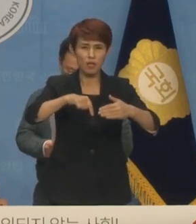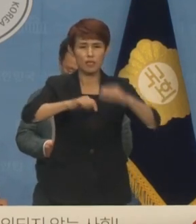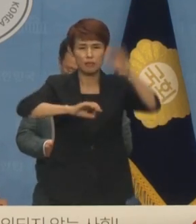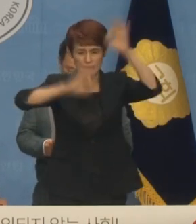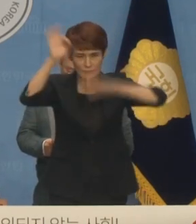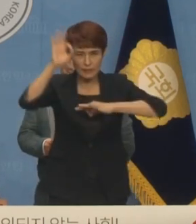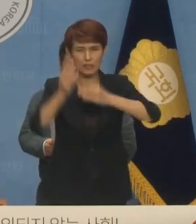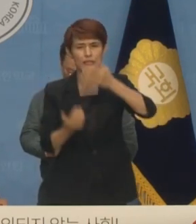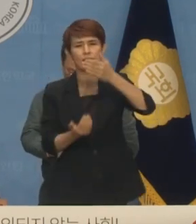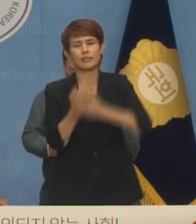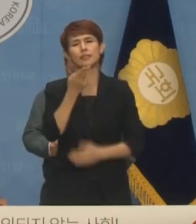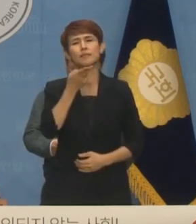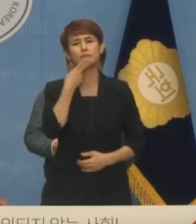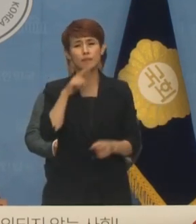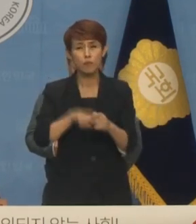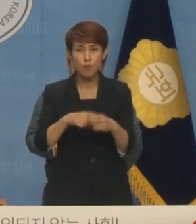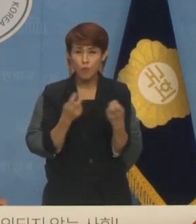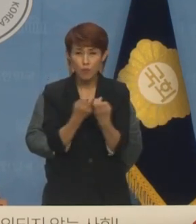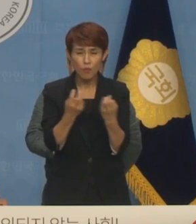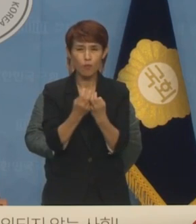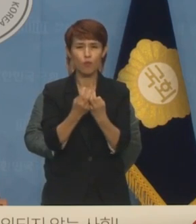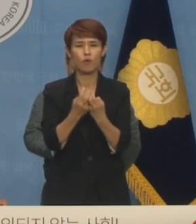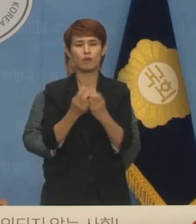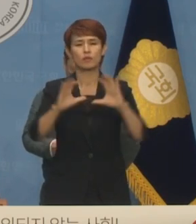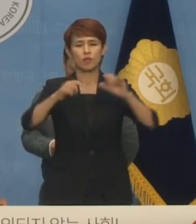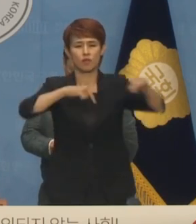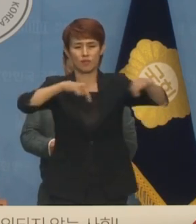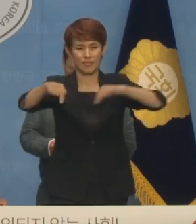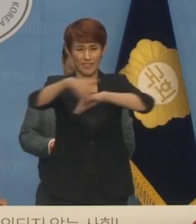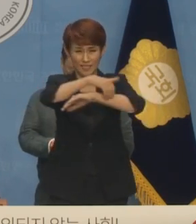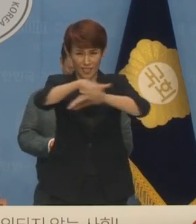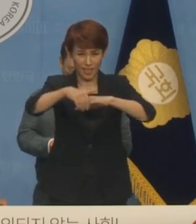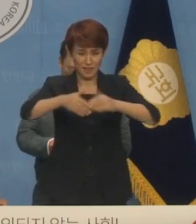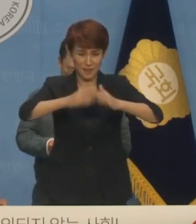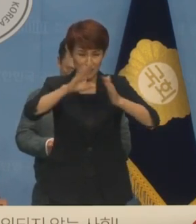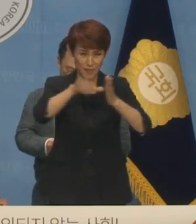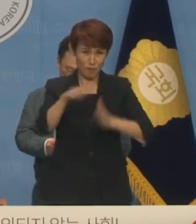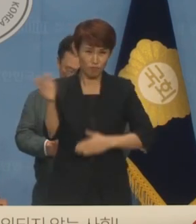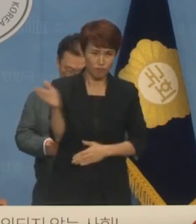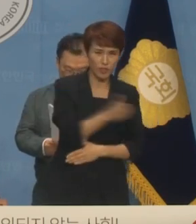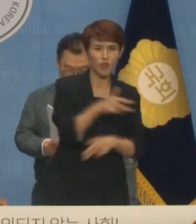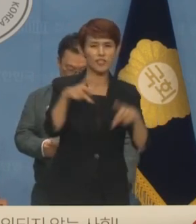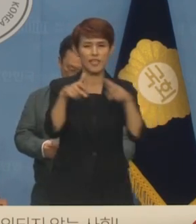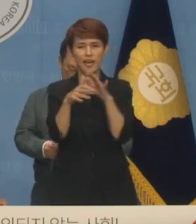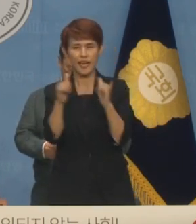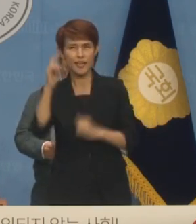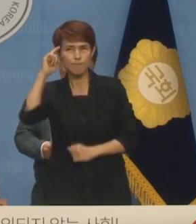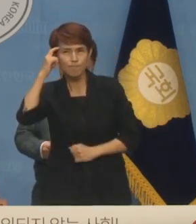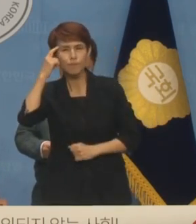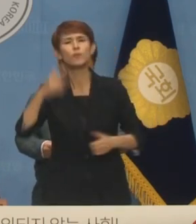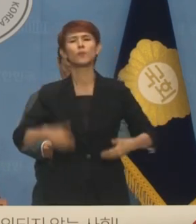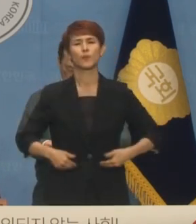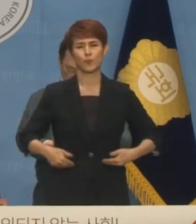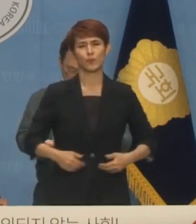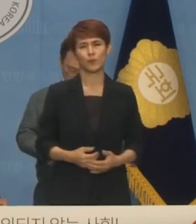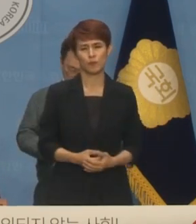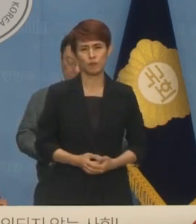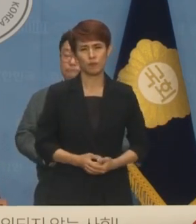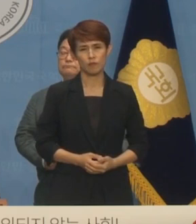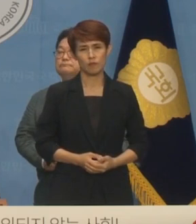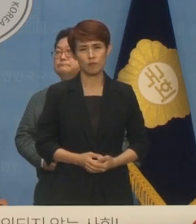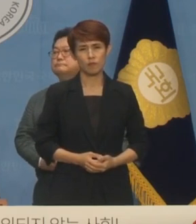않기 위해서는 국가 정책의 수립 단계부터 장애를 고려하게 해야 합니다. 그리고